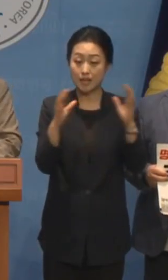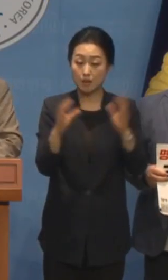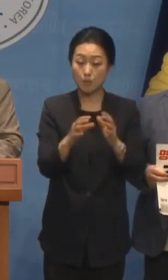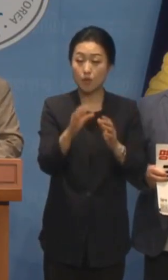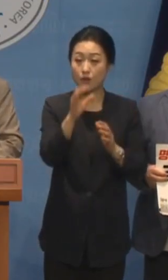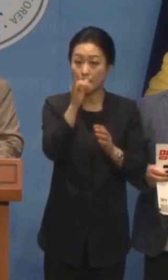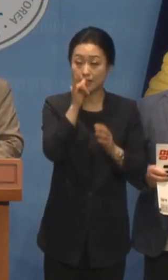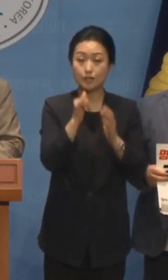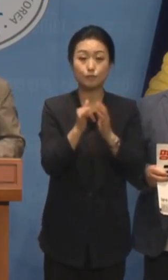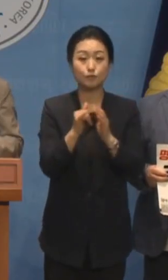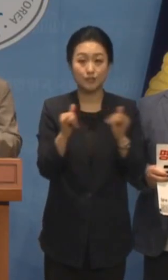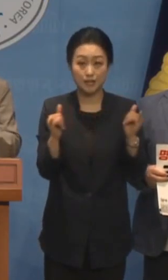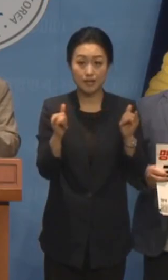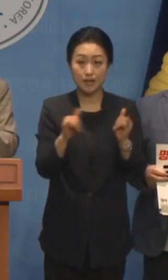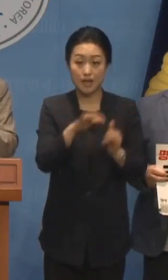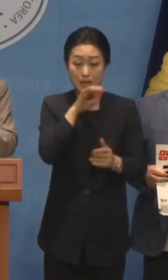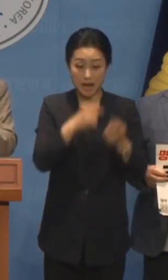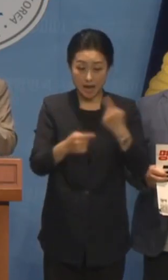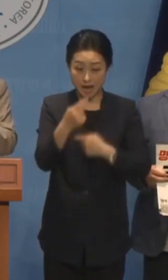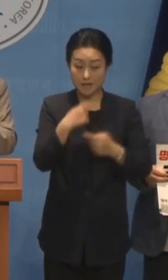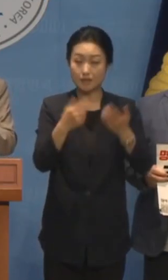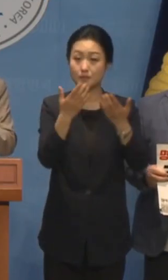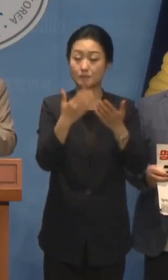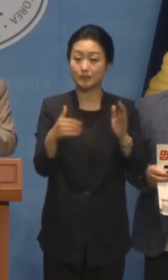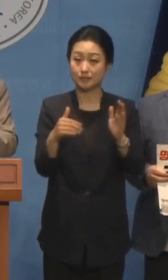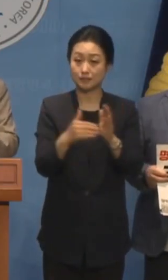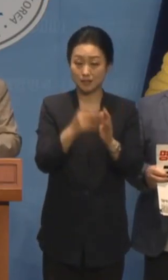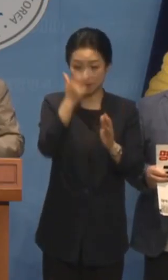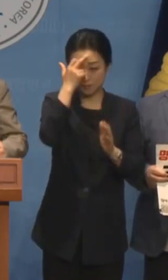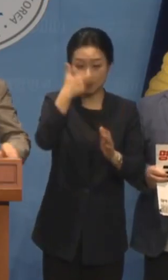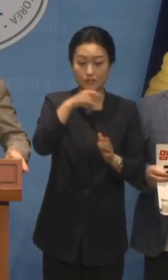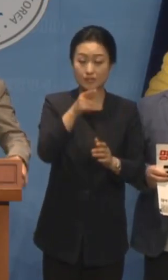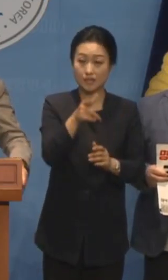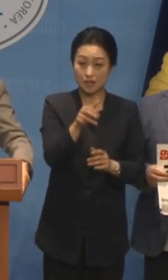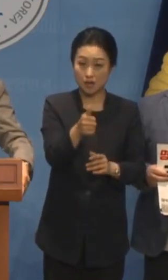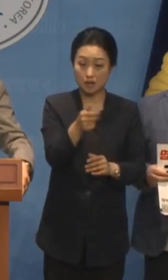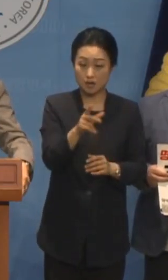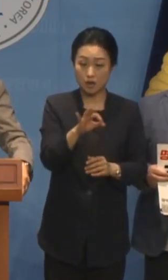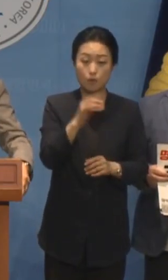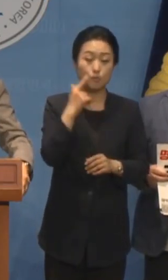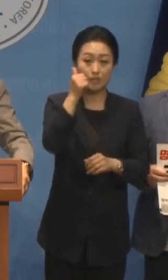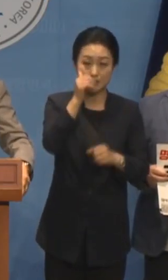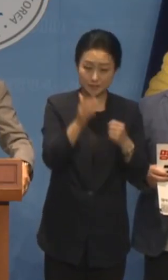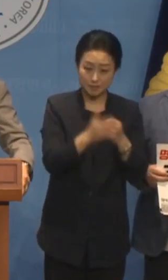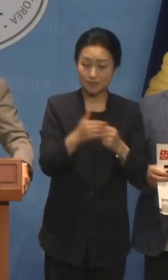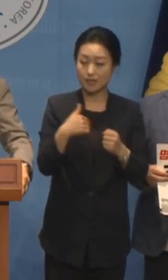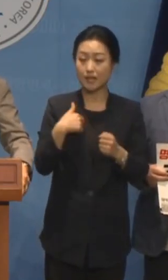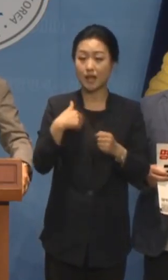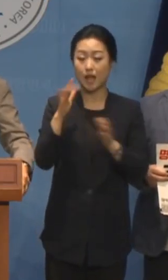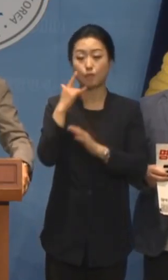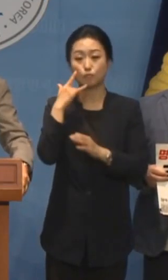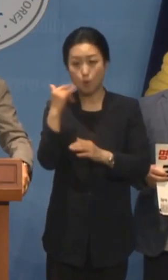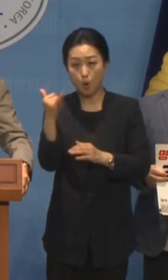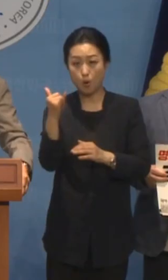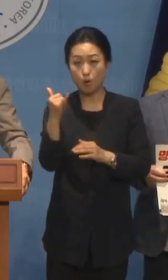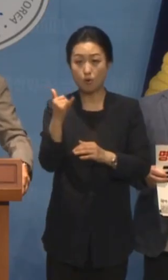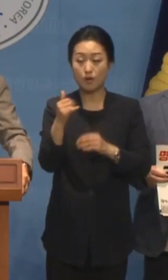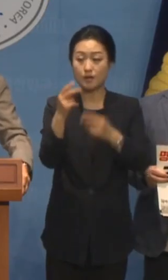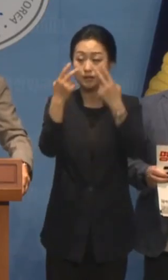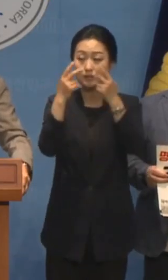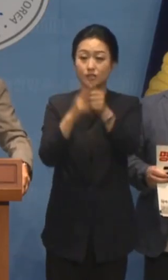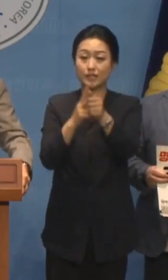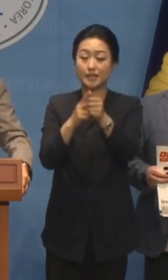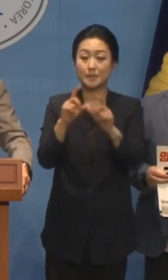모여있는 분들에게 항의를 받았습니다. 최재형 목사님 때문에 저는 학부모인데 이제 스승의 날이